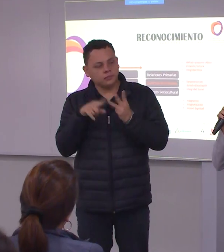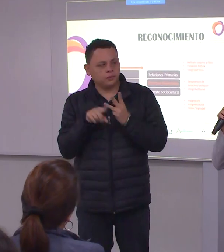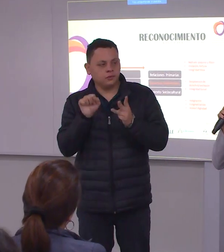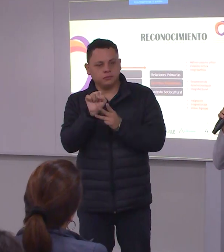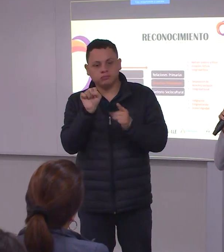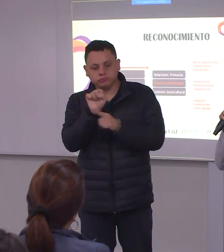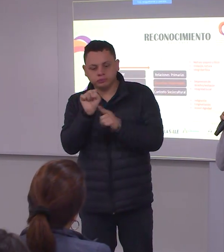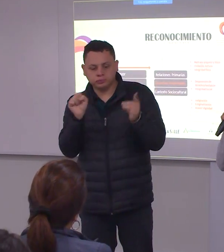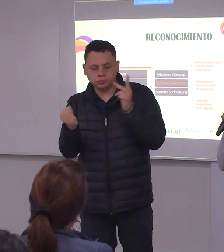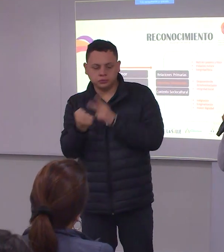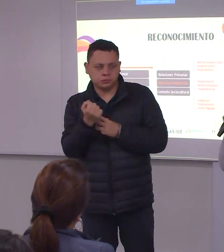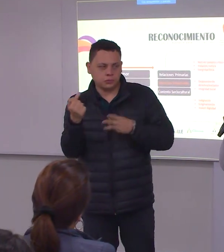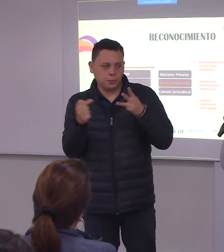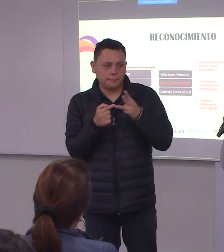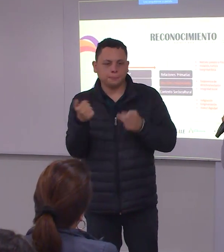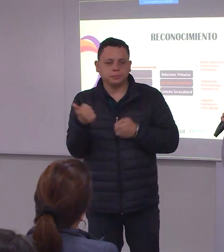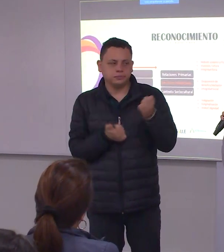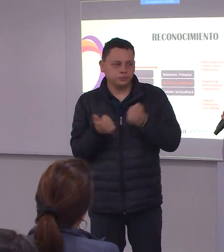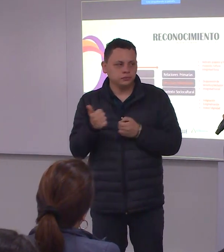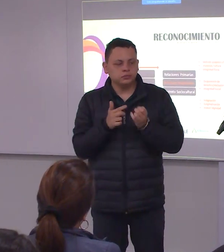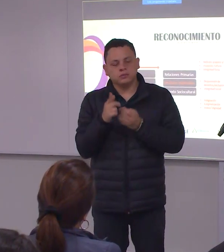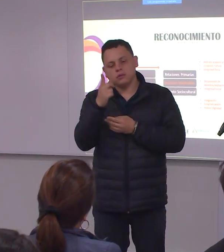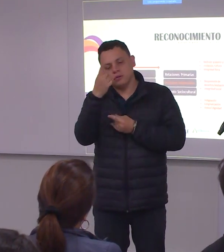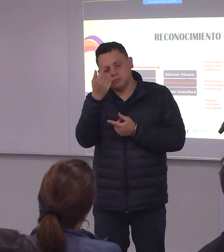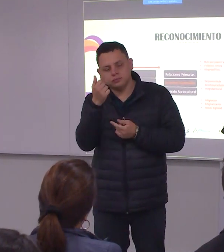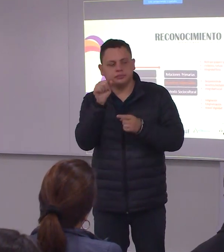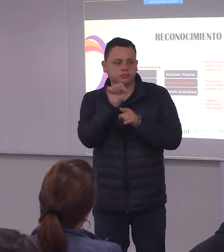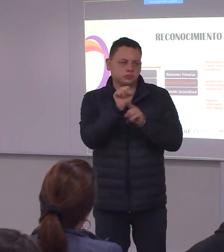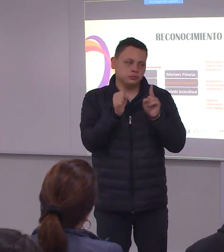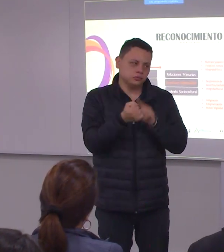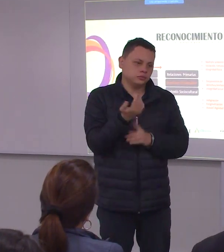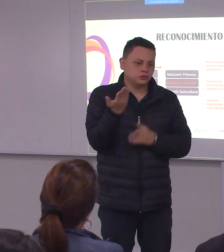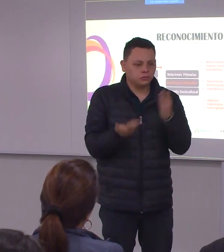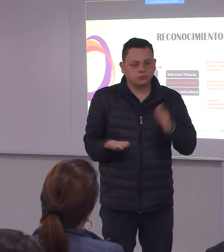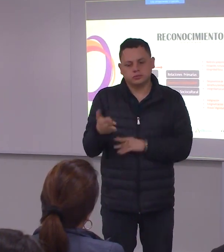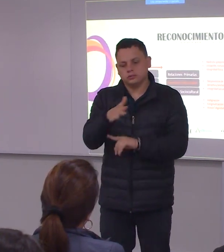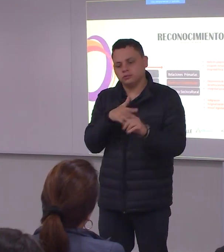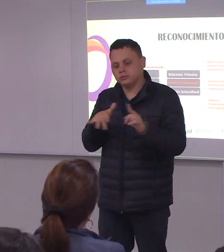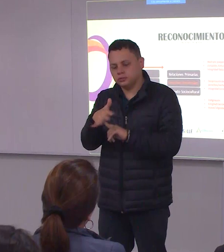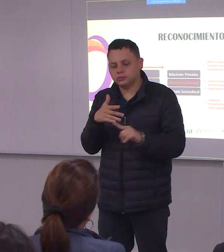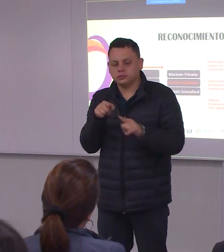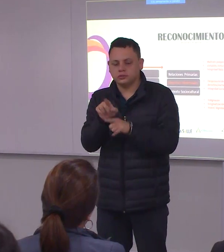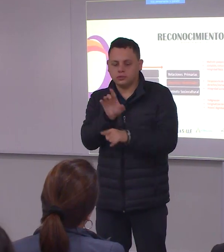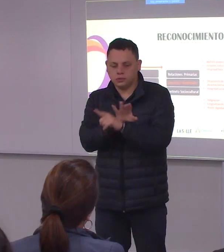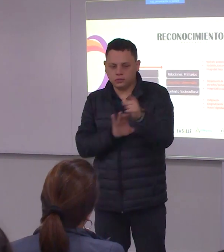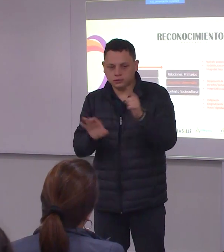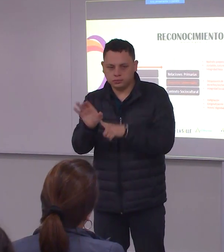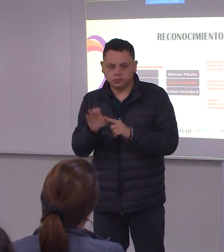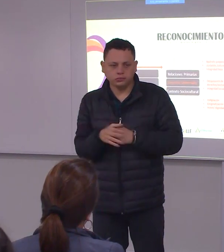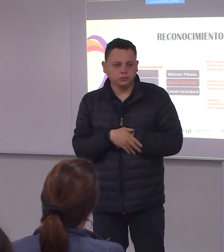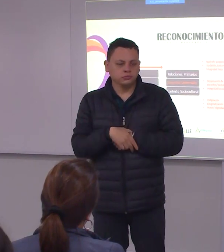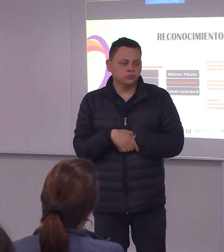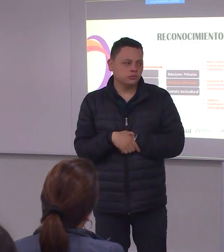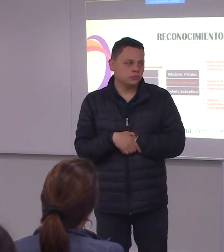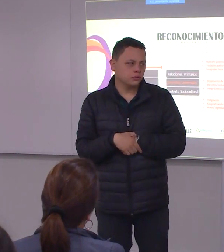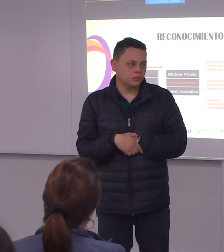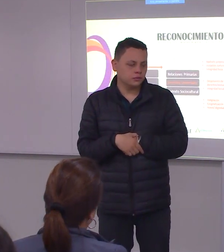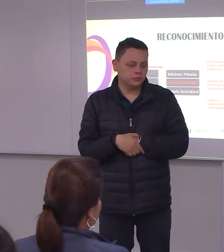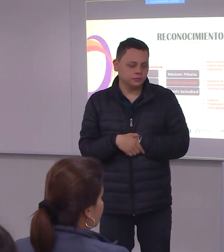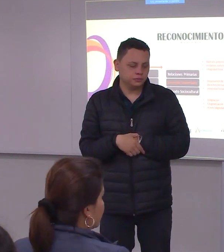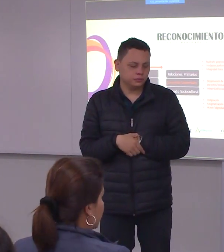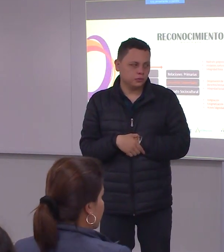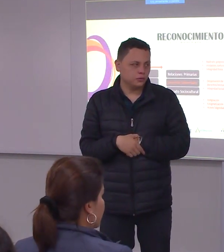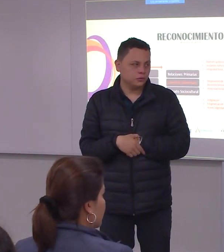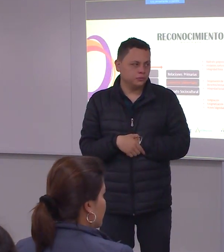aquella información para generar valores sociales dependiendo de un contexto cultural donde generamos